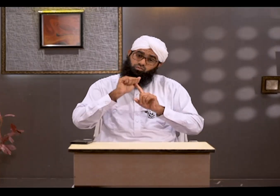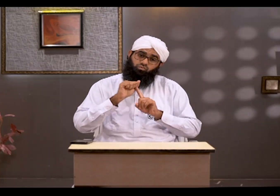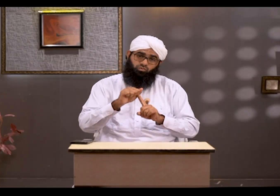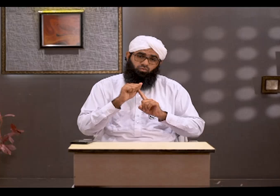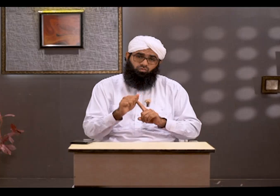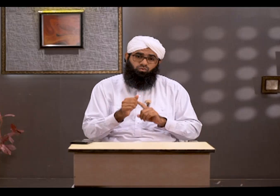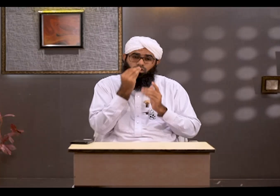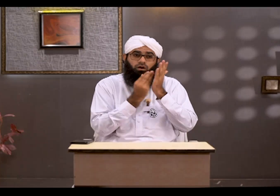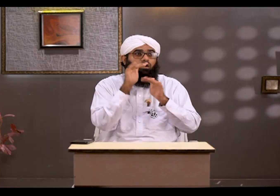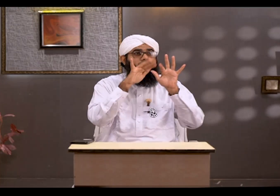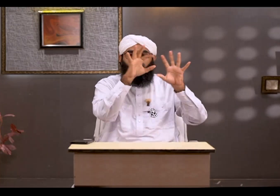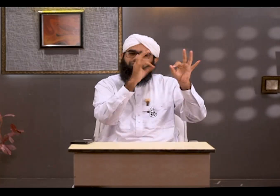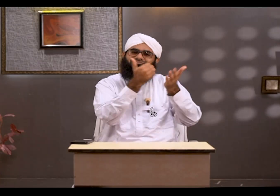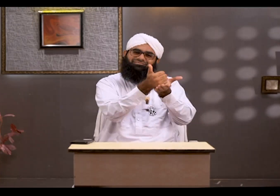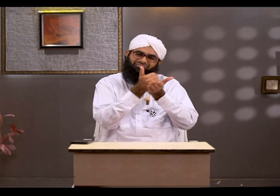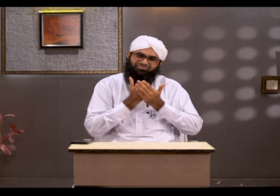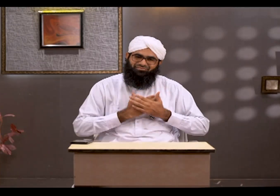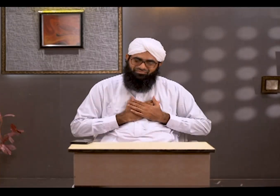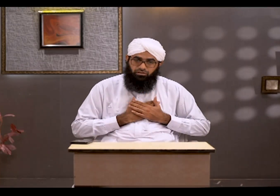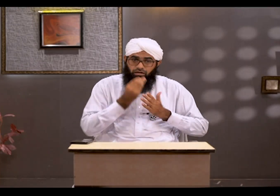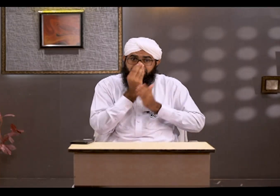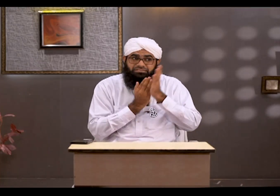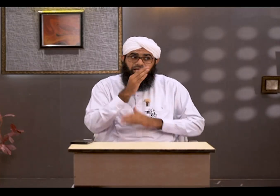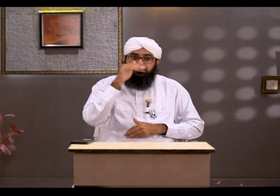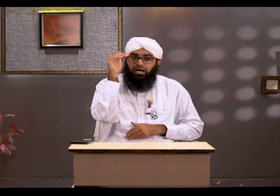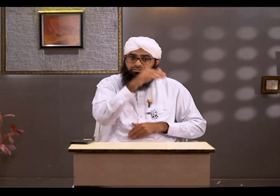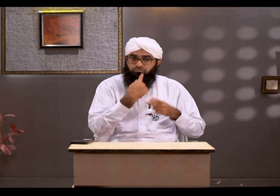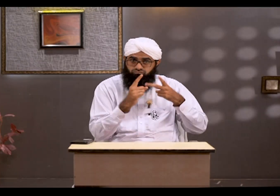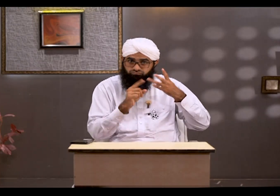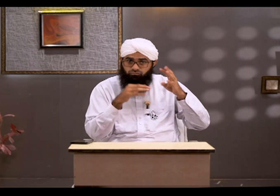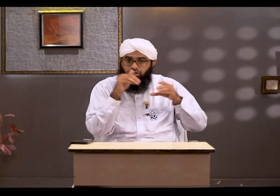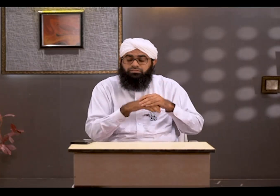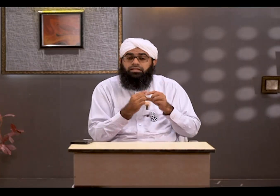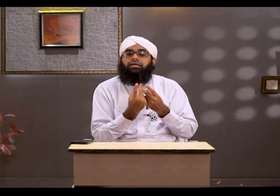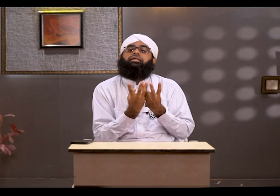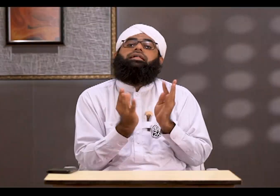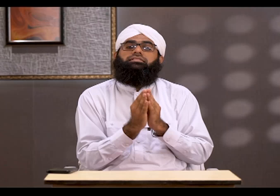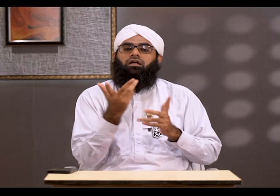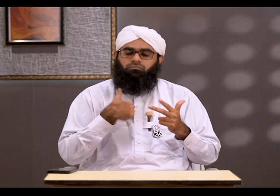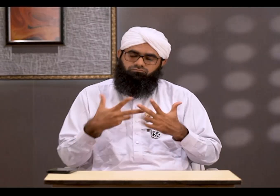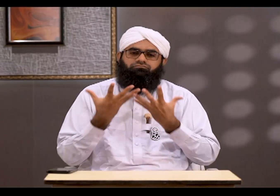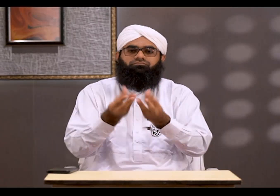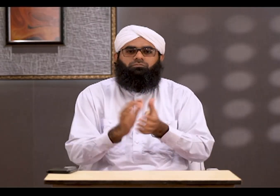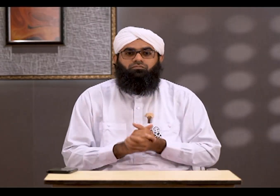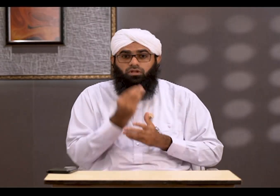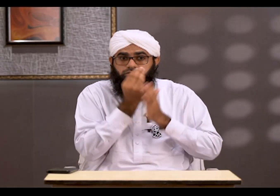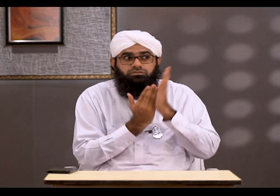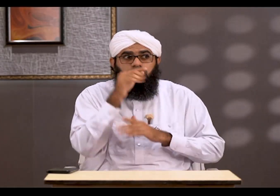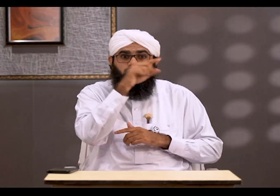عطا فرمائے۔ آئیے جس جنت میں یہ نعمتیں ہیں اس کی قسمیں سنتے ہیں کہ جنتیں کتنی ہیں۔ 8 جنتوں کے نام۔